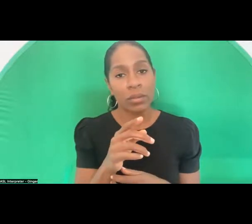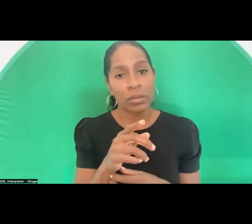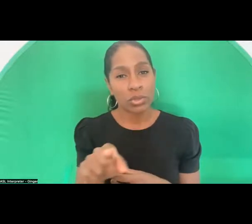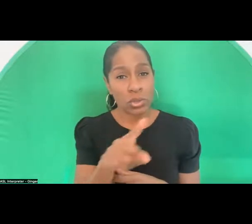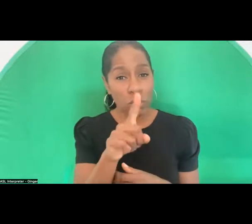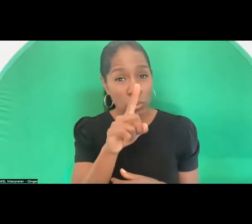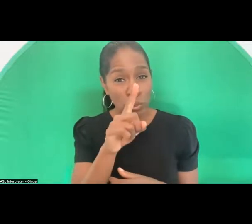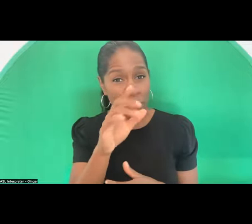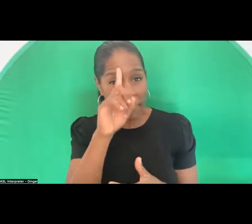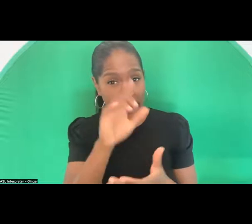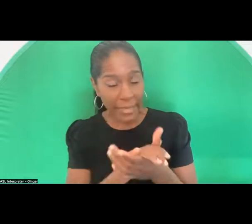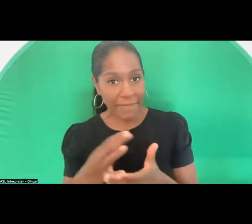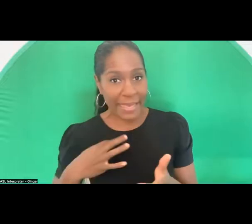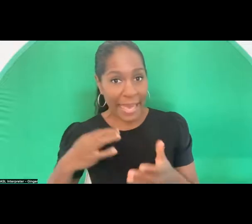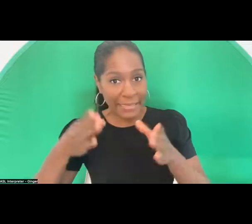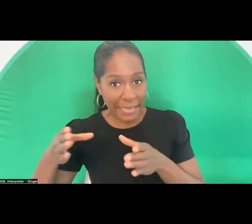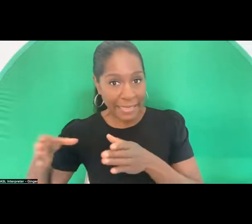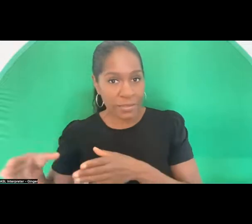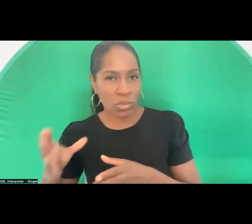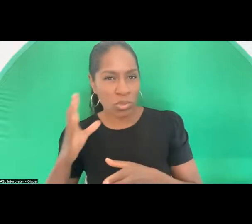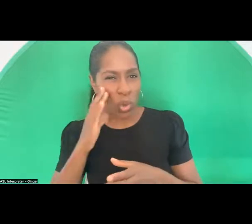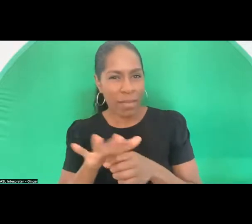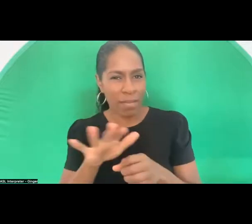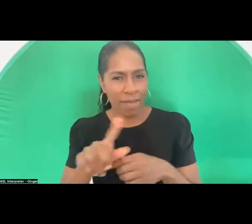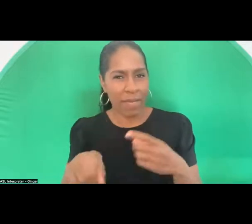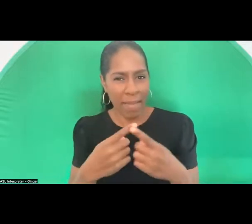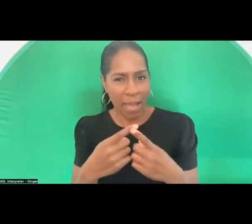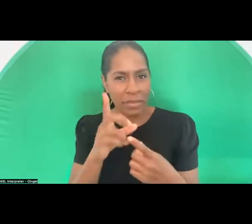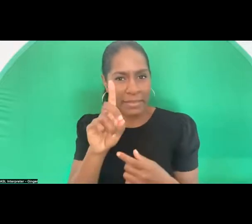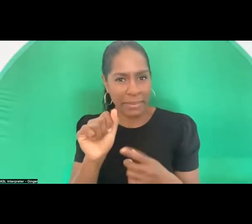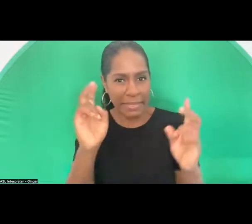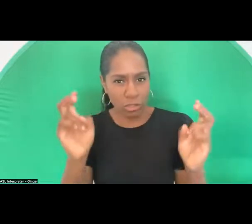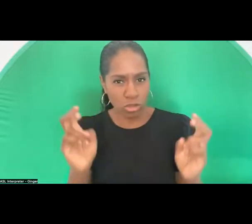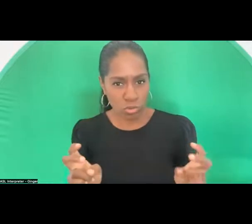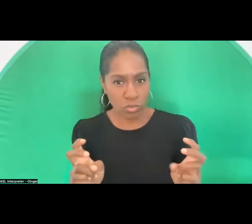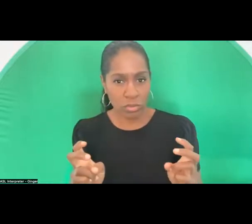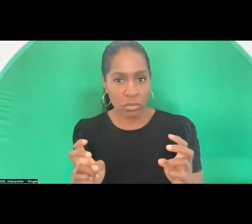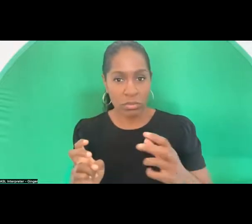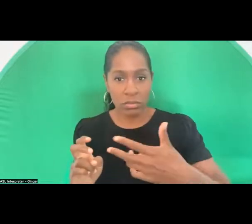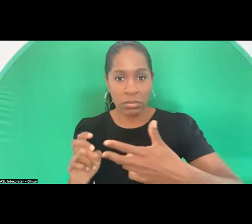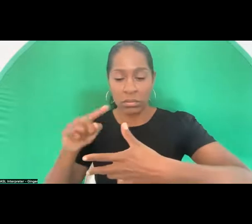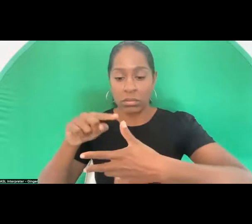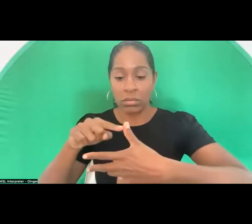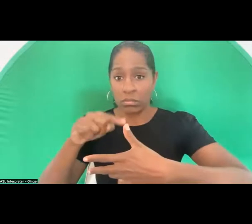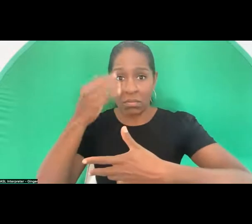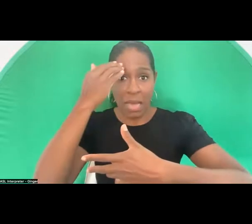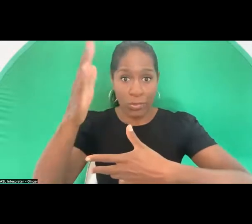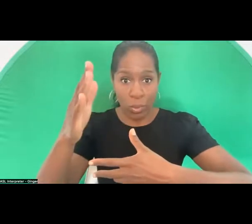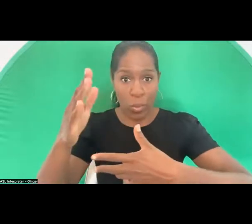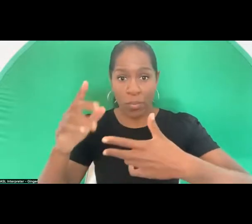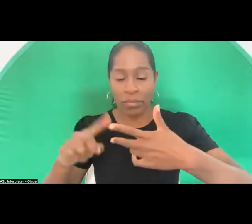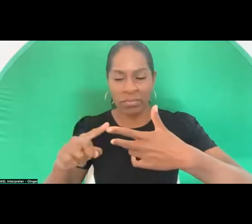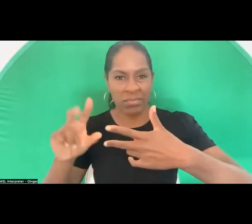lo suficiente sobre los temas de la discapacidad las opciones son No sé no